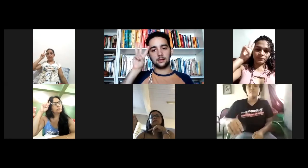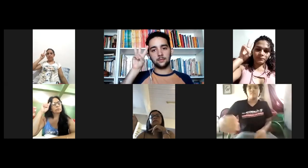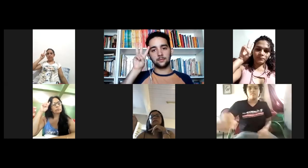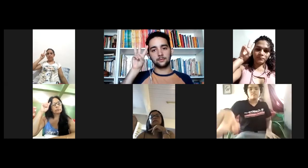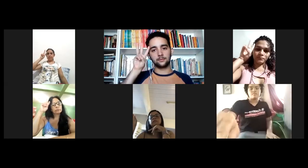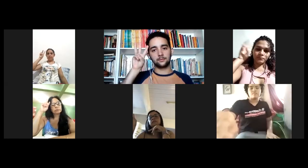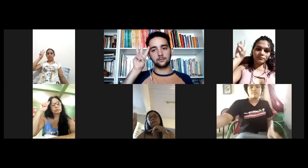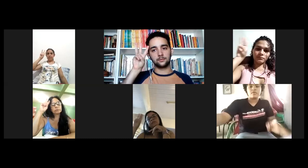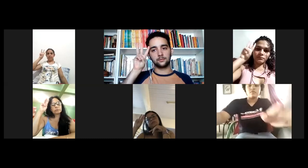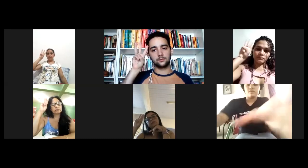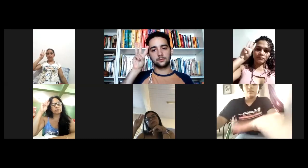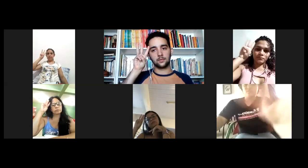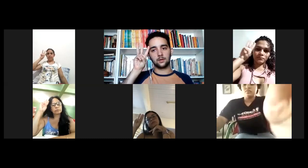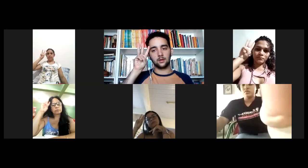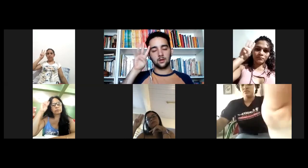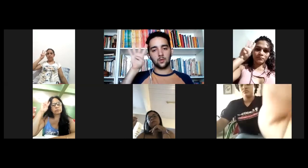Terça.